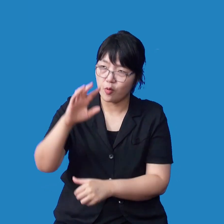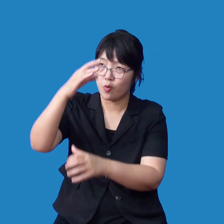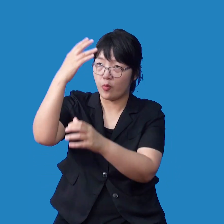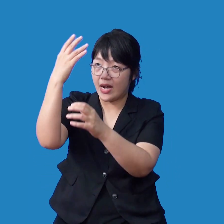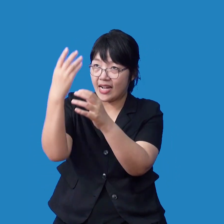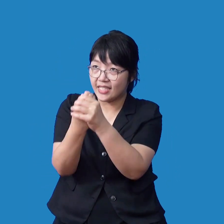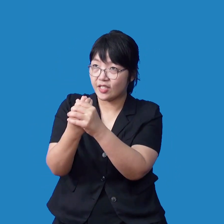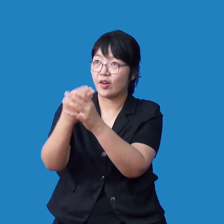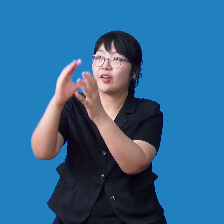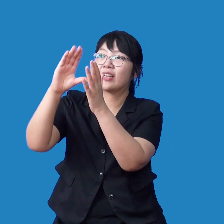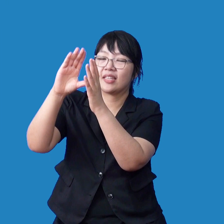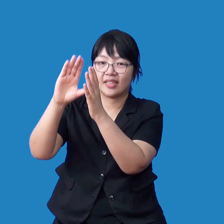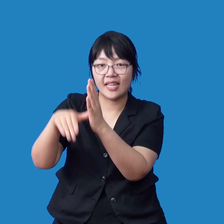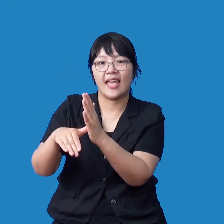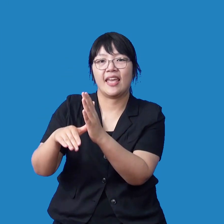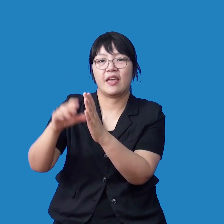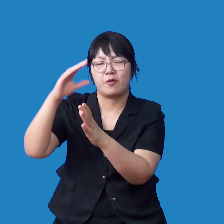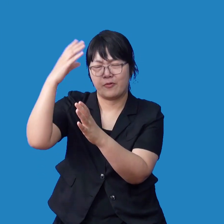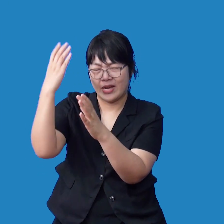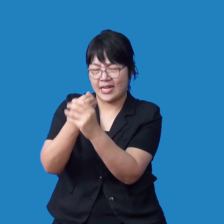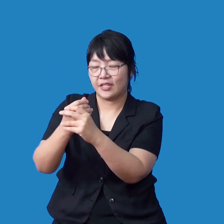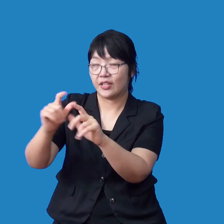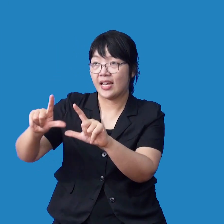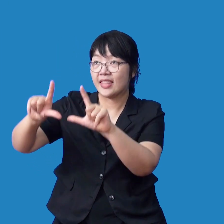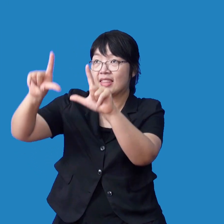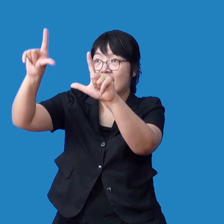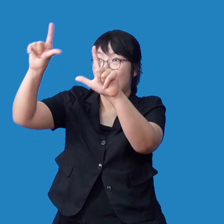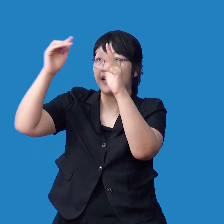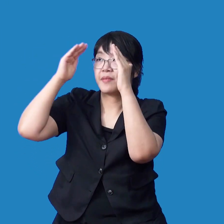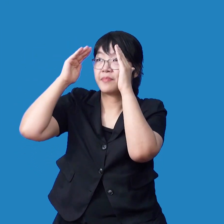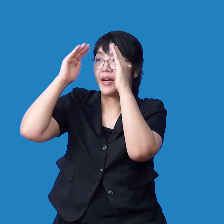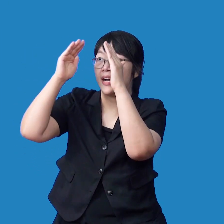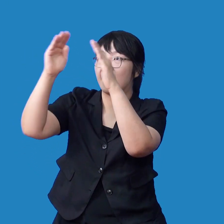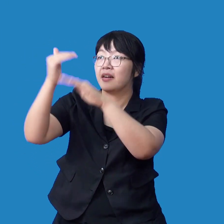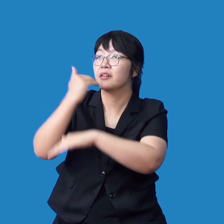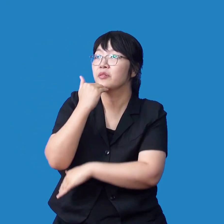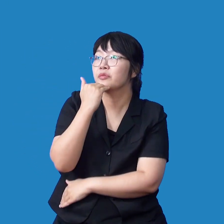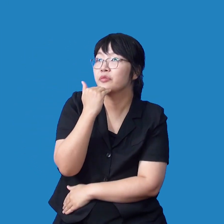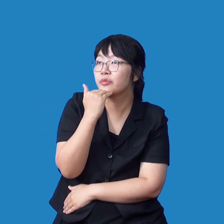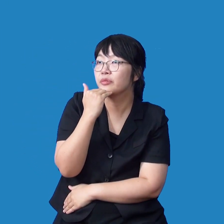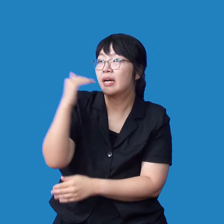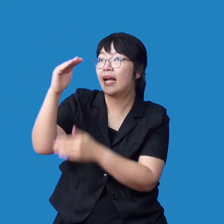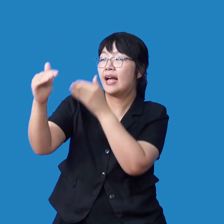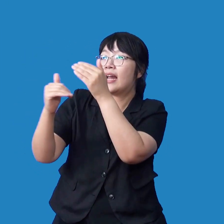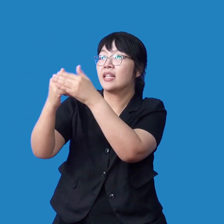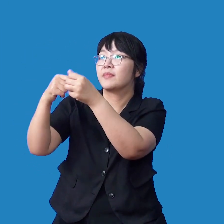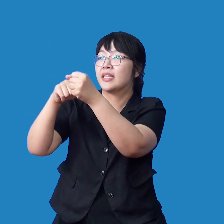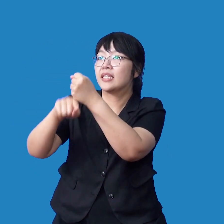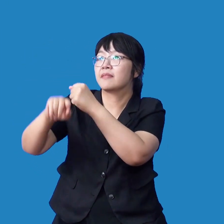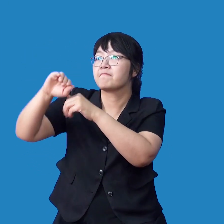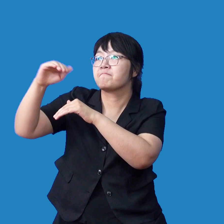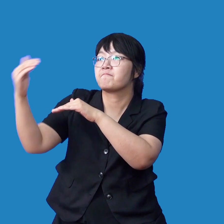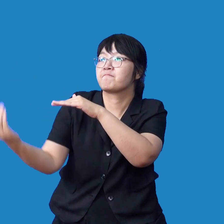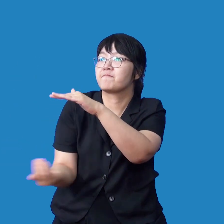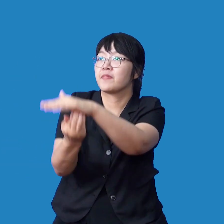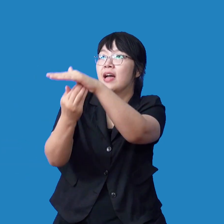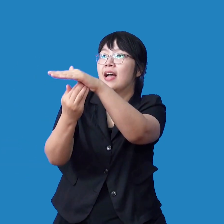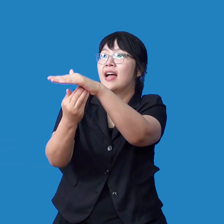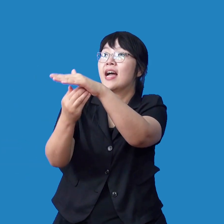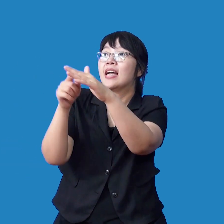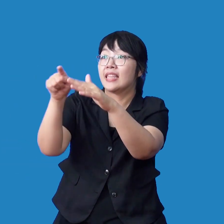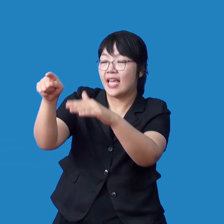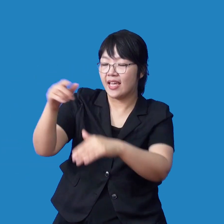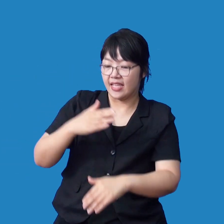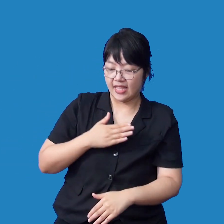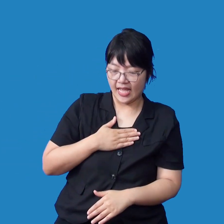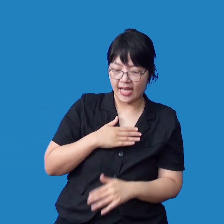완성의 순간, 오메가 포인트를 바라보며 하나님의 뜻이 실현되도록 나의 삶과